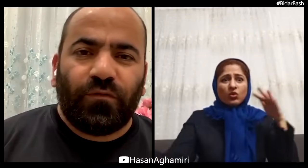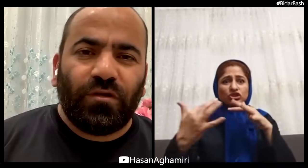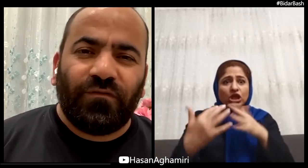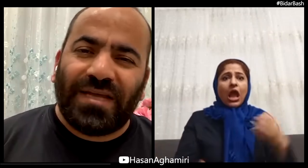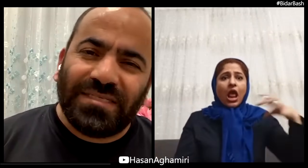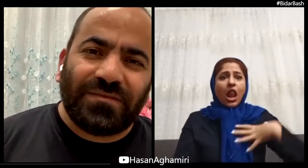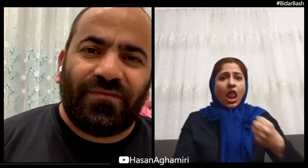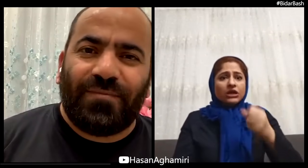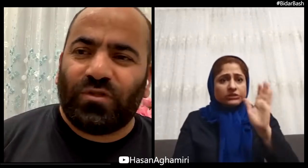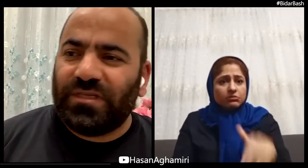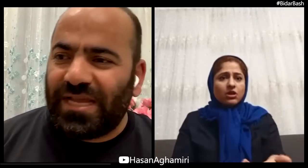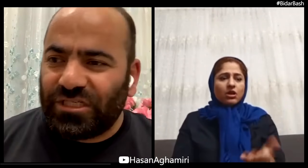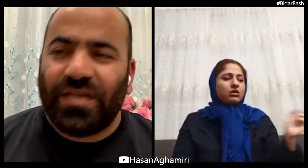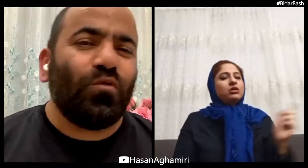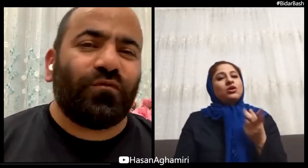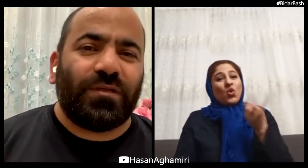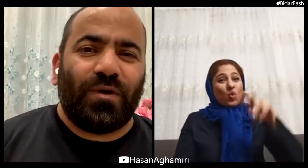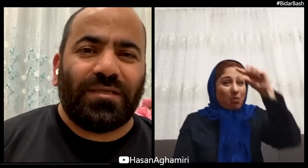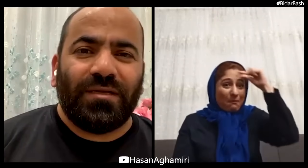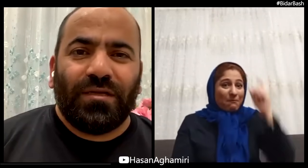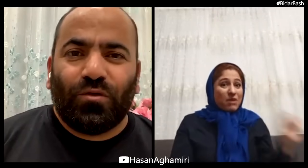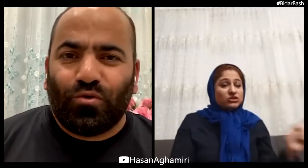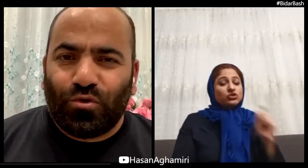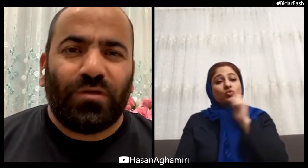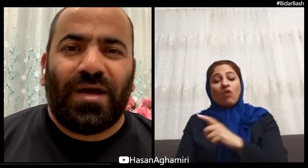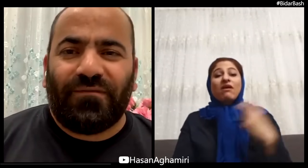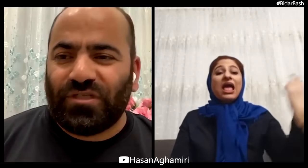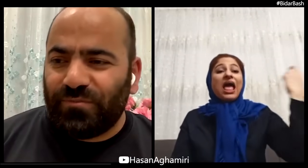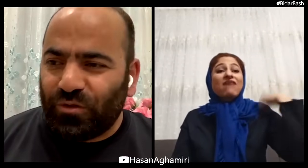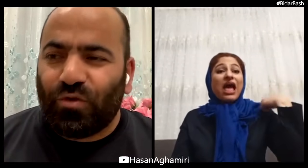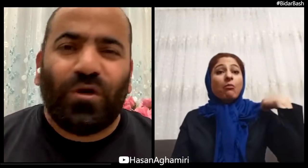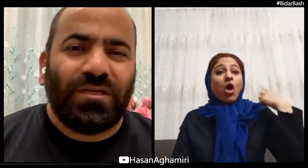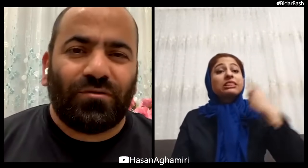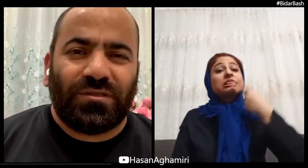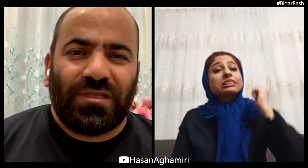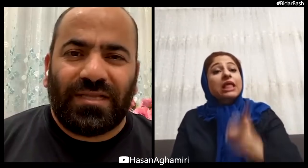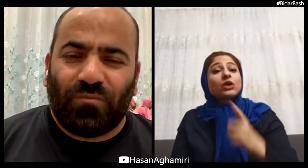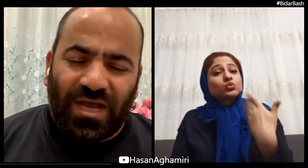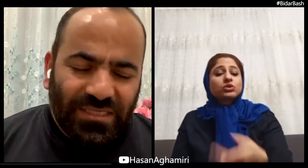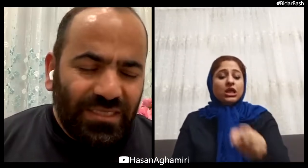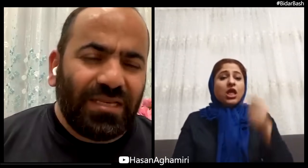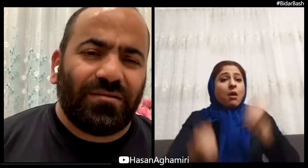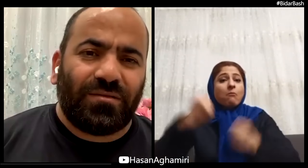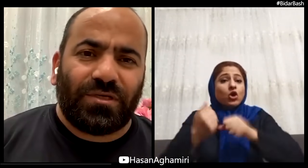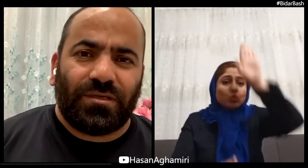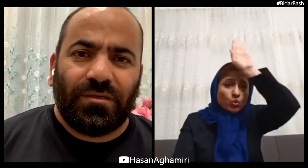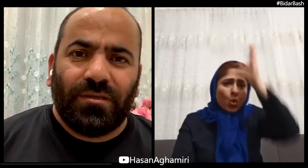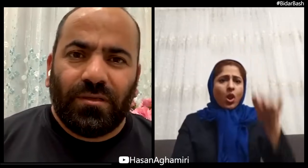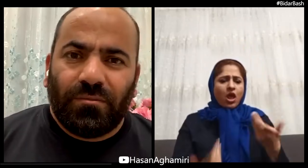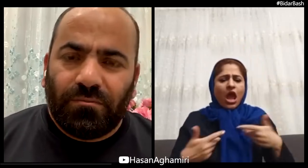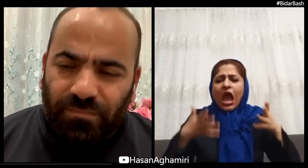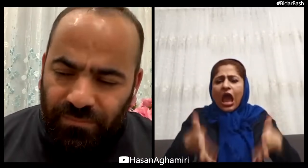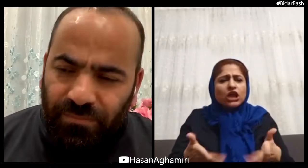گفت هی دوباره گفت عزیز فرمانده لشکر گفته باید گوش کنی به حرفش، این بیت المال تو ما عجله ای نداریم،